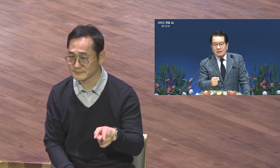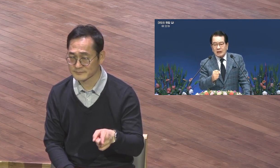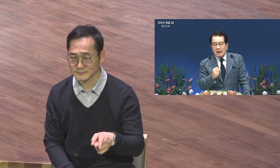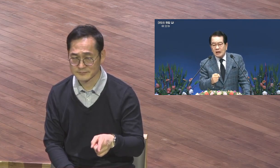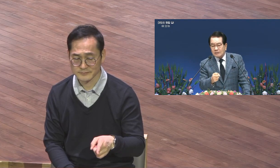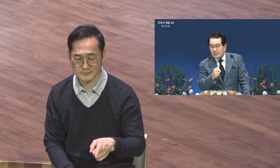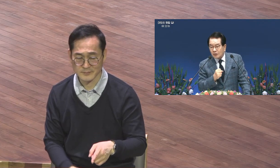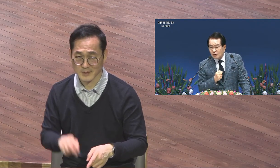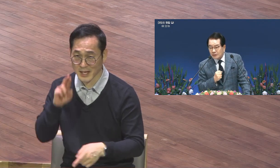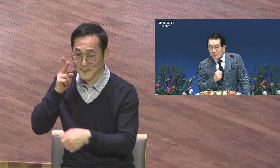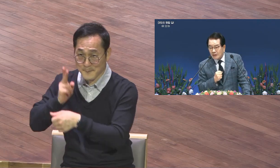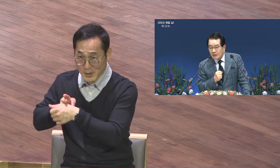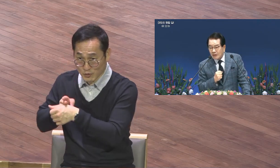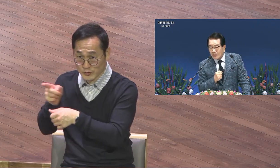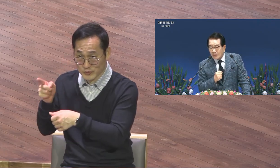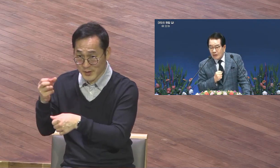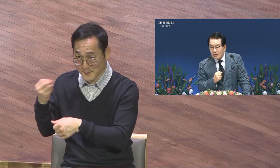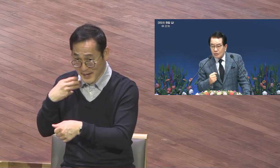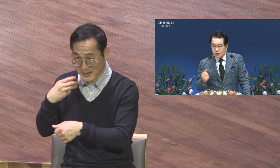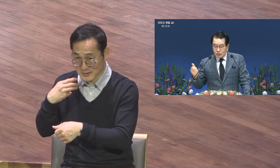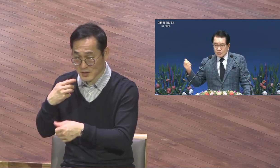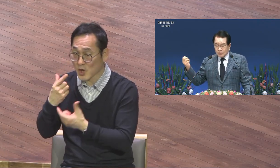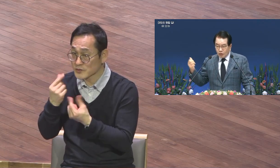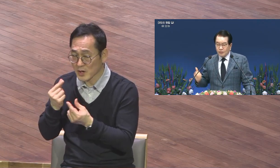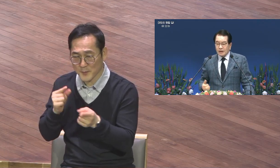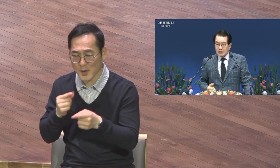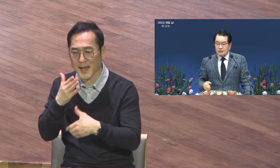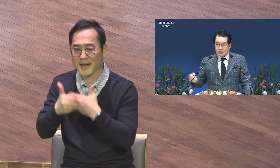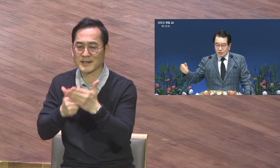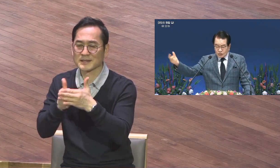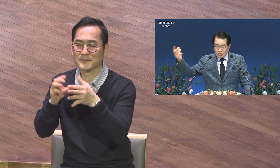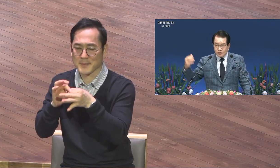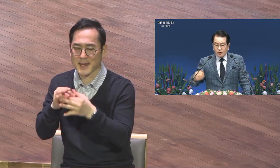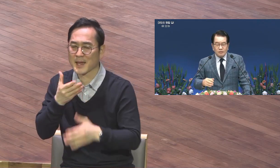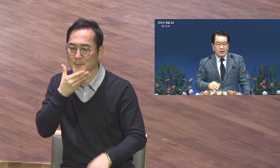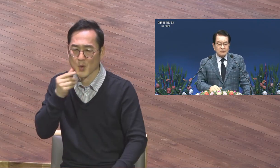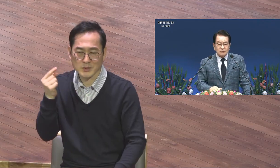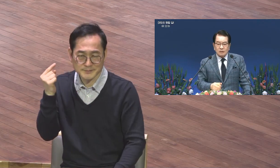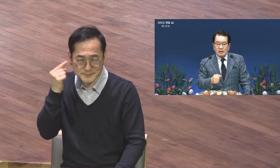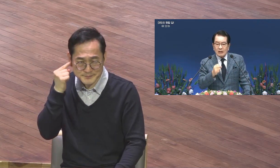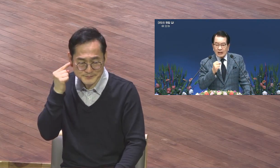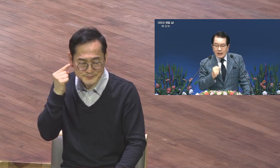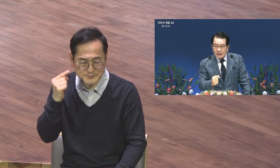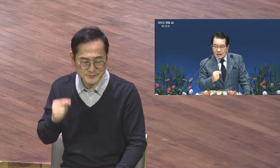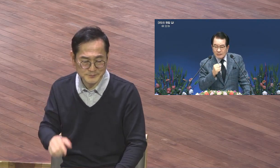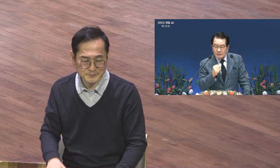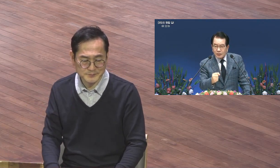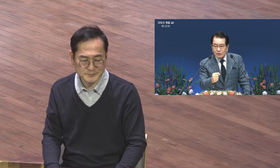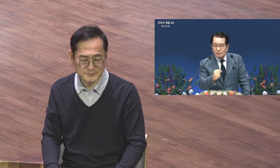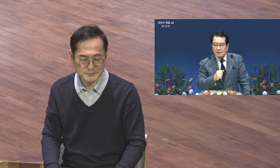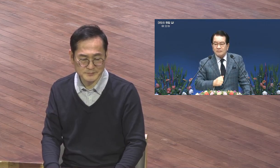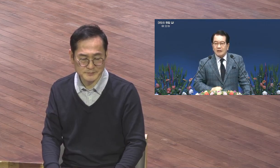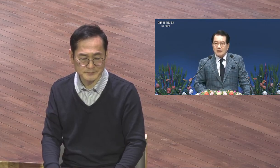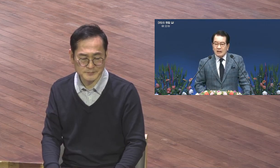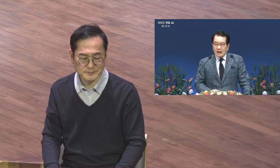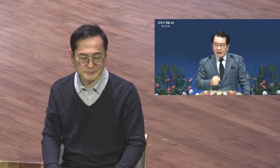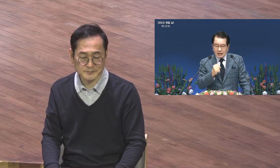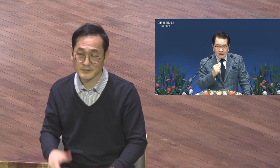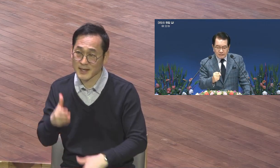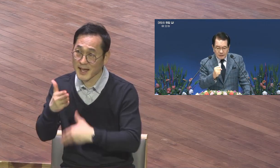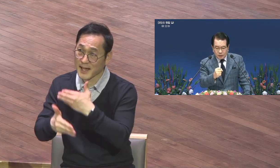바울이 말한 하나님의 복음이에요. 저것도 다 복음이라 하지. 그때도 복음 많았어요. 하나님의 복음, 이